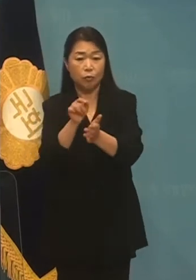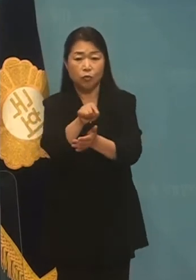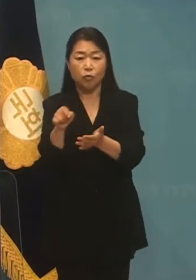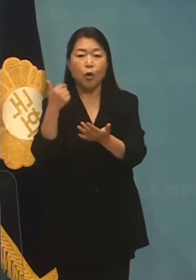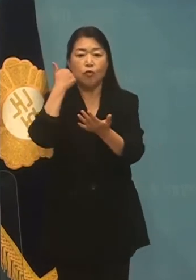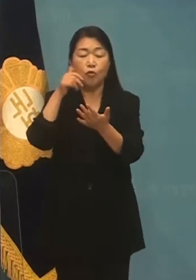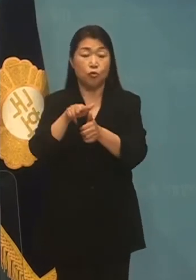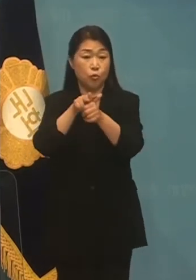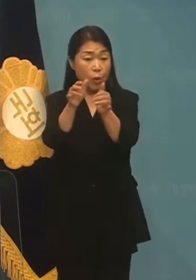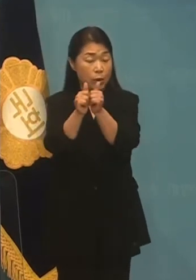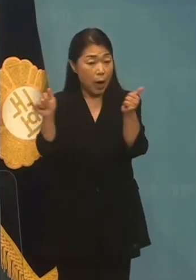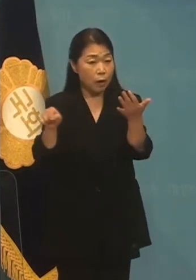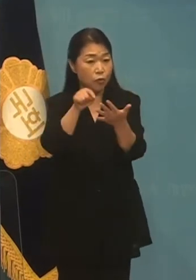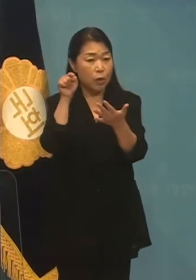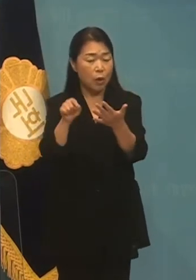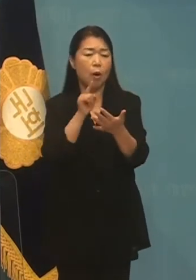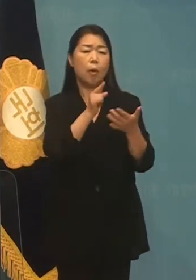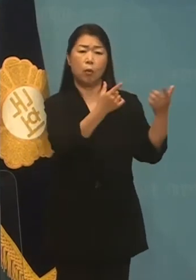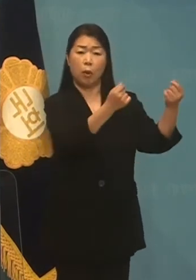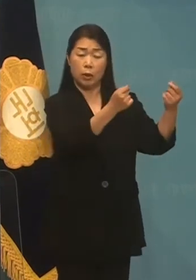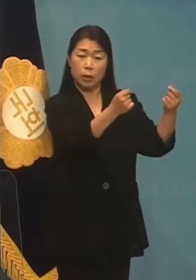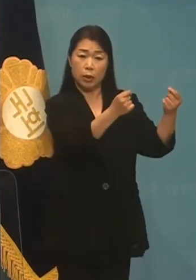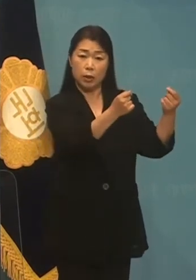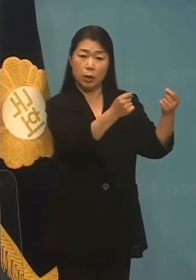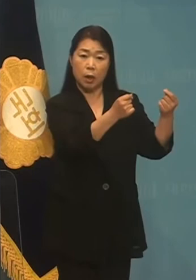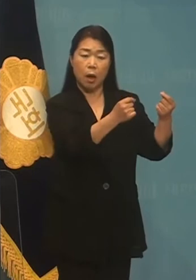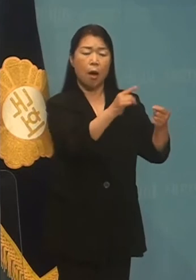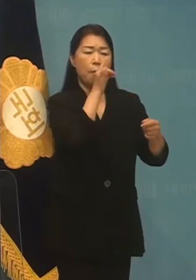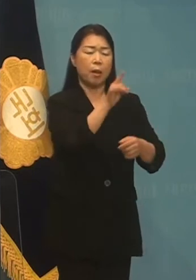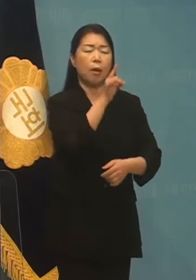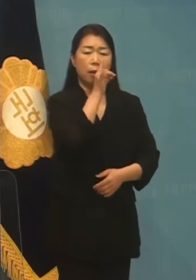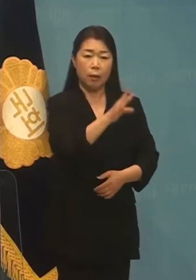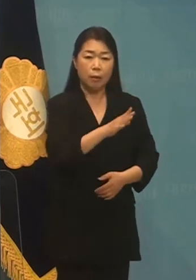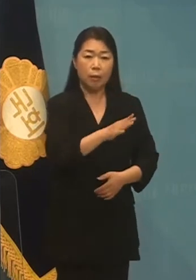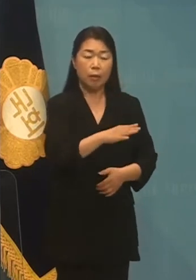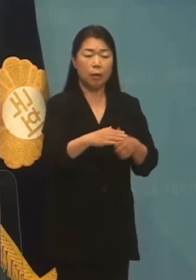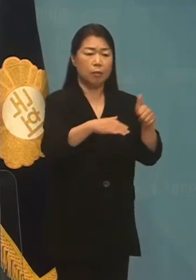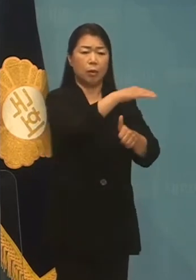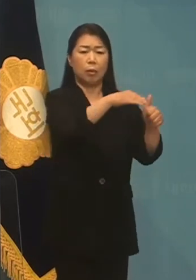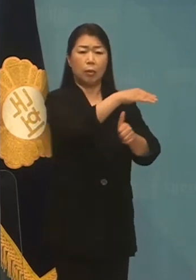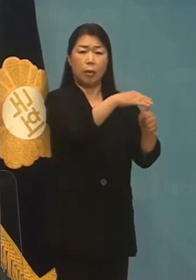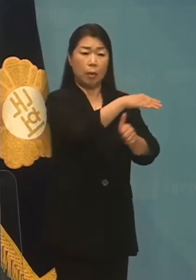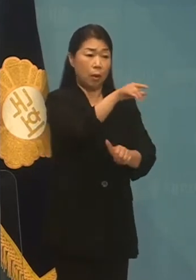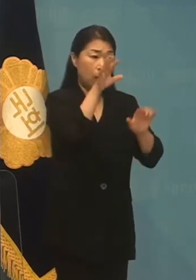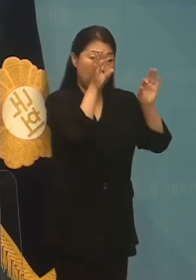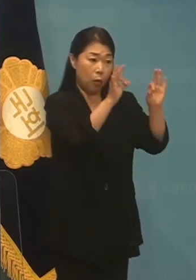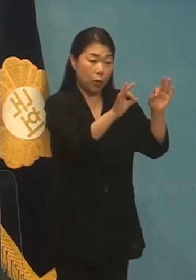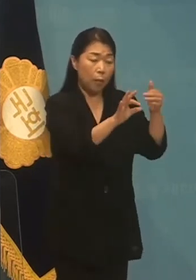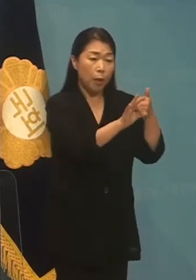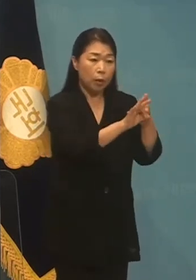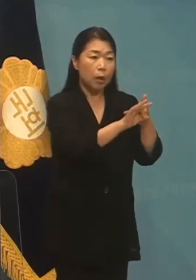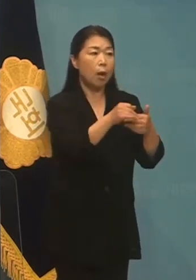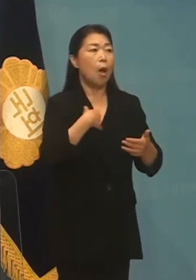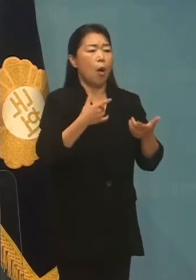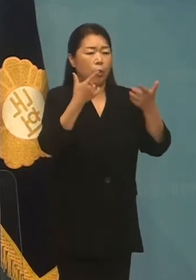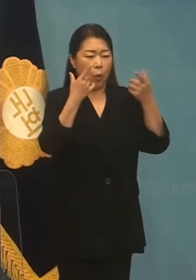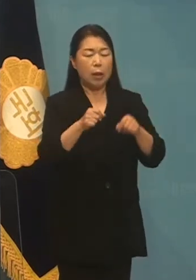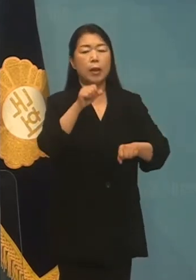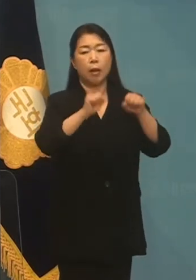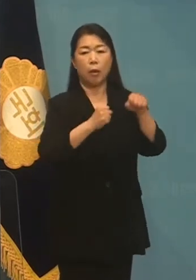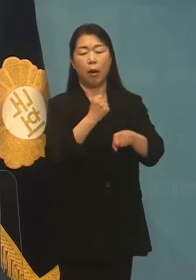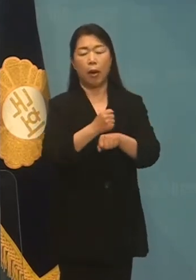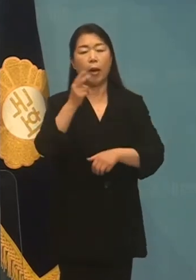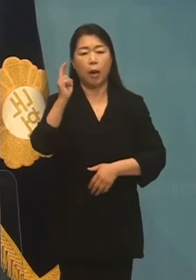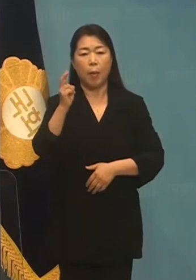다른 후보가 이처럼 터무니없는 마녀 사냥을 당한다면 똑같이